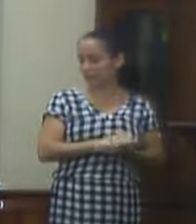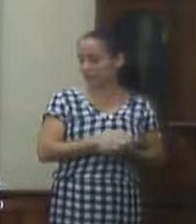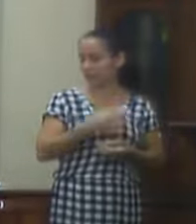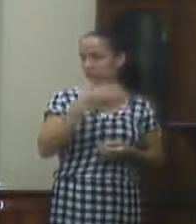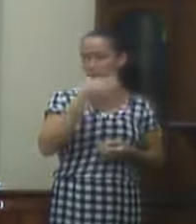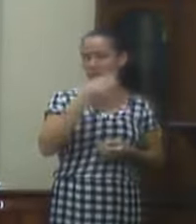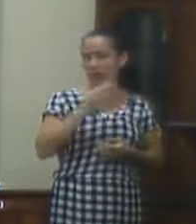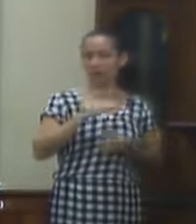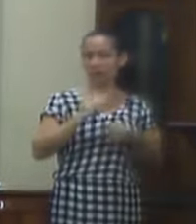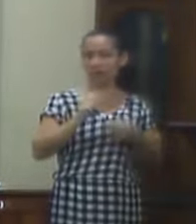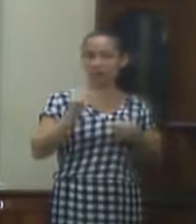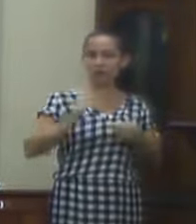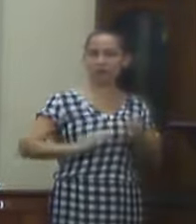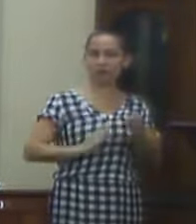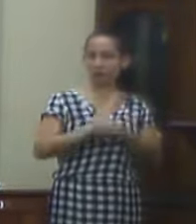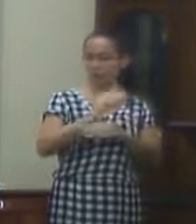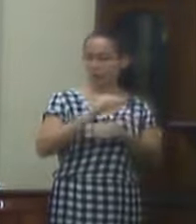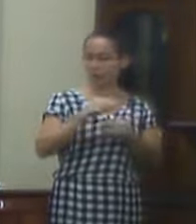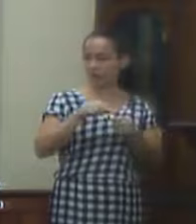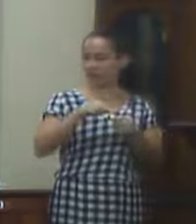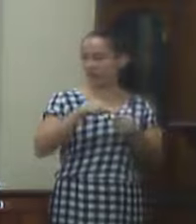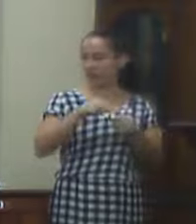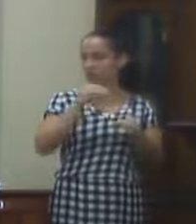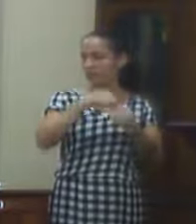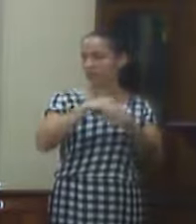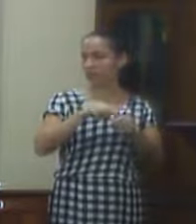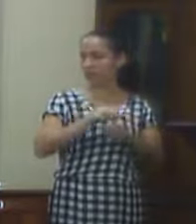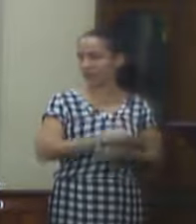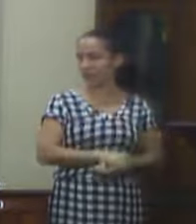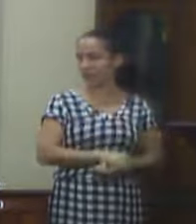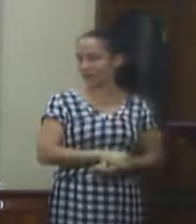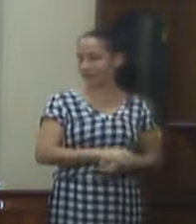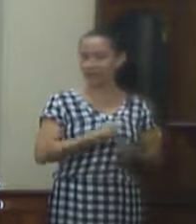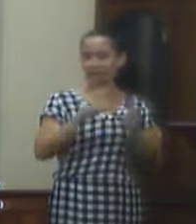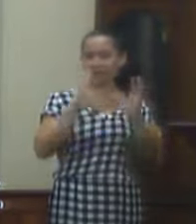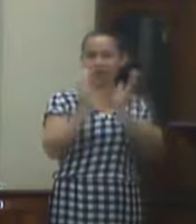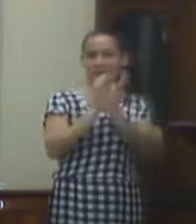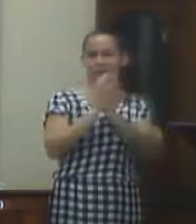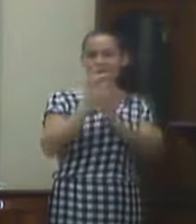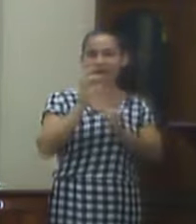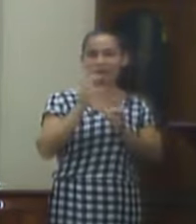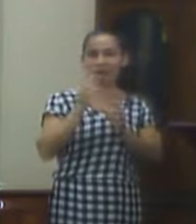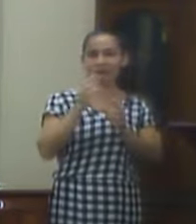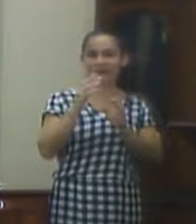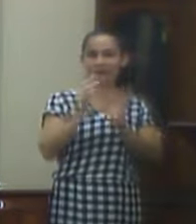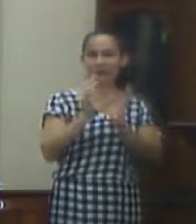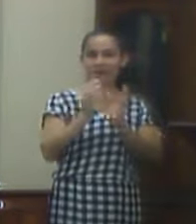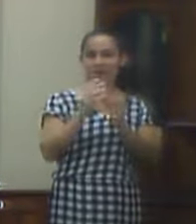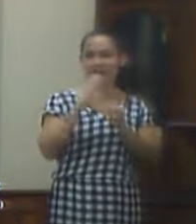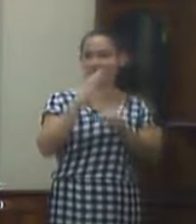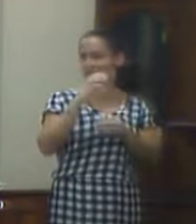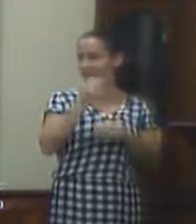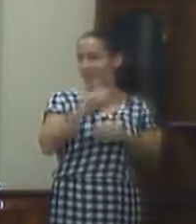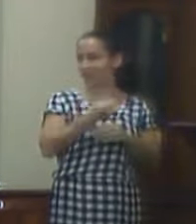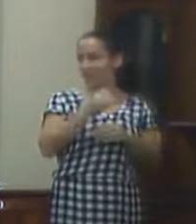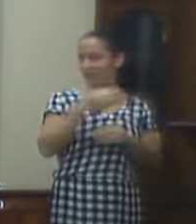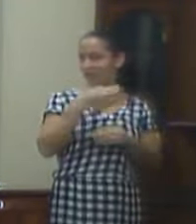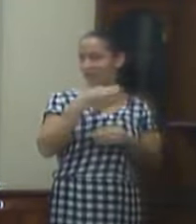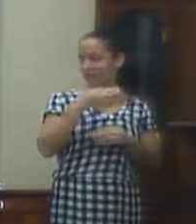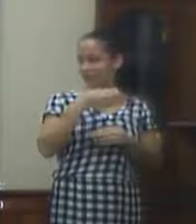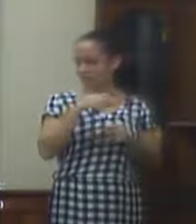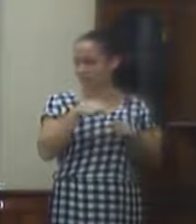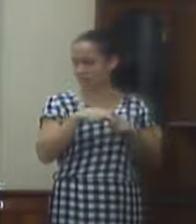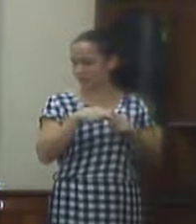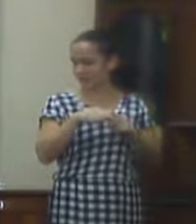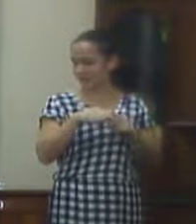sugerindo a aprovação com alteração proposta. Sala das comissões, 6 de setembro, vereador Pedro Paulo Magalhães